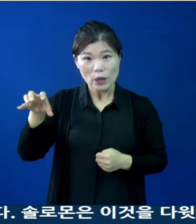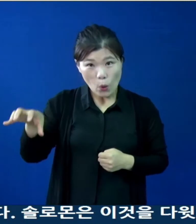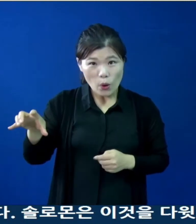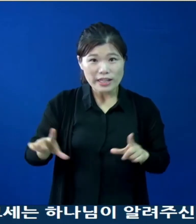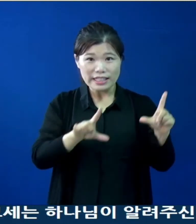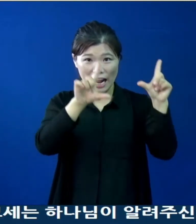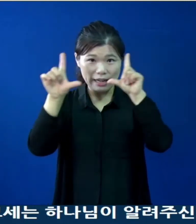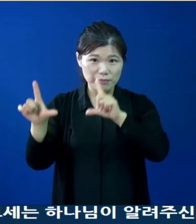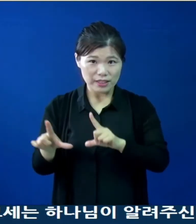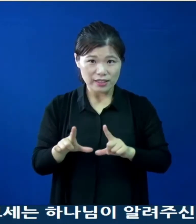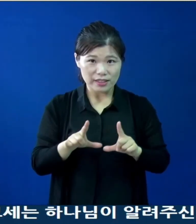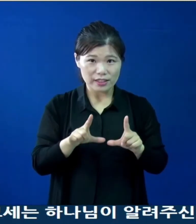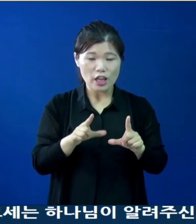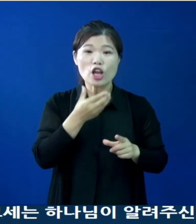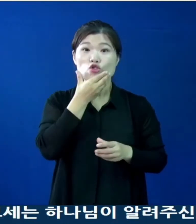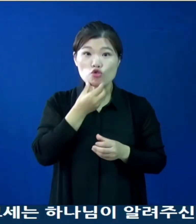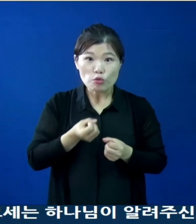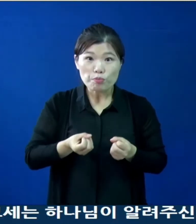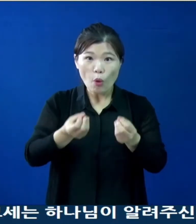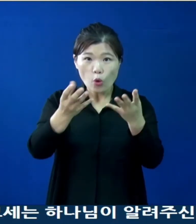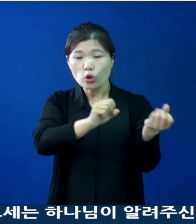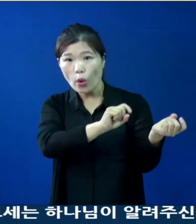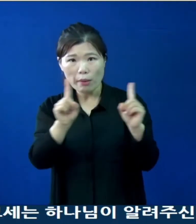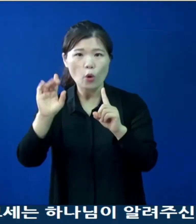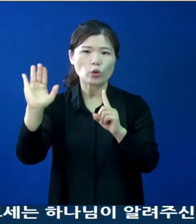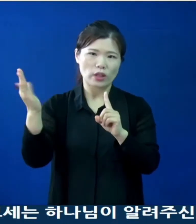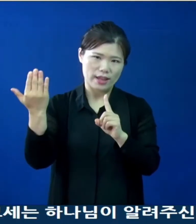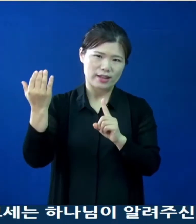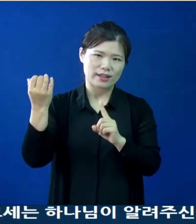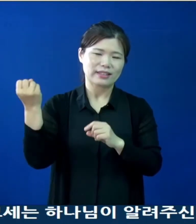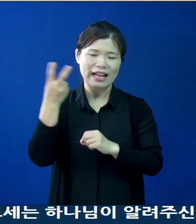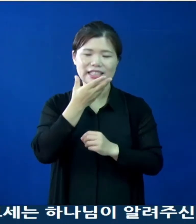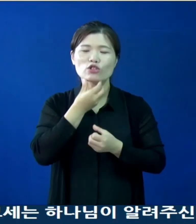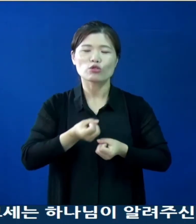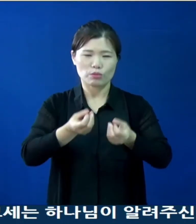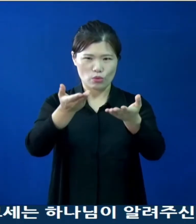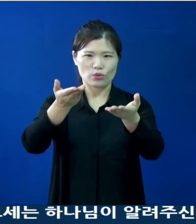축복 회복되기를 주의 이름으로 다시 한번 축원합니다.